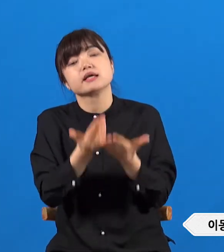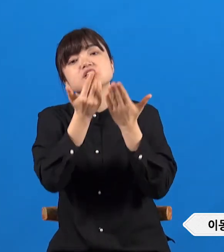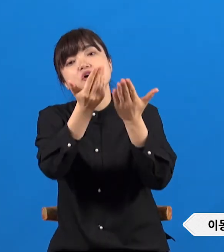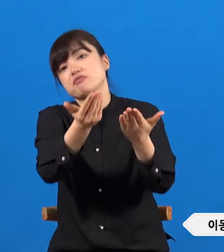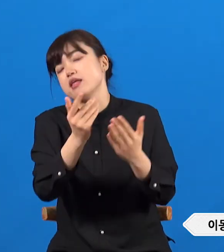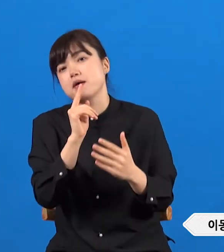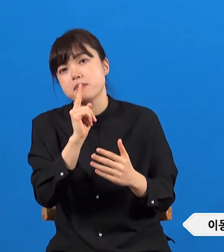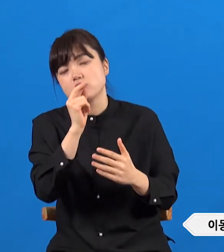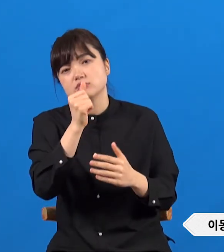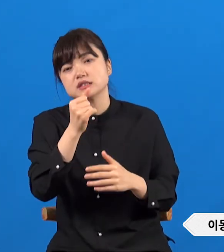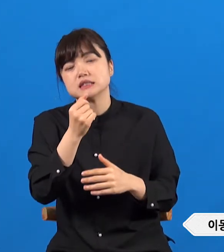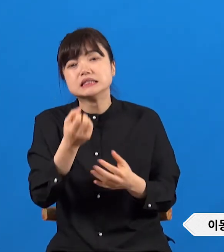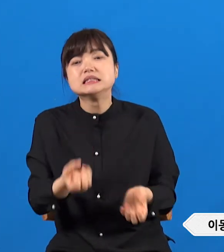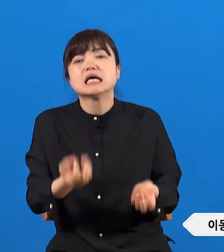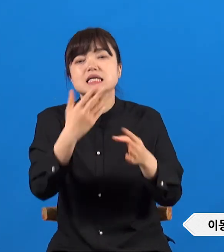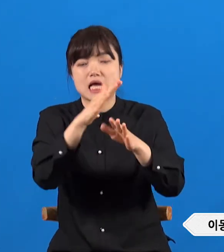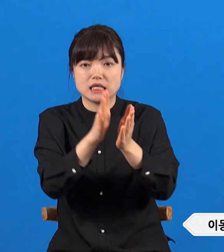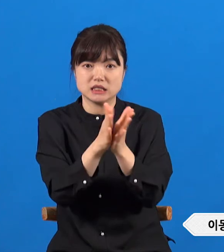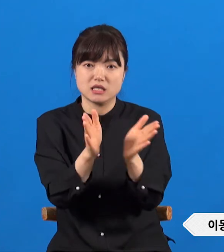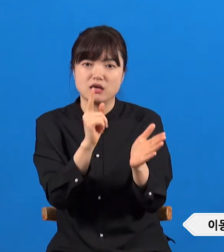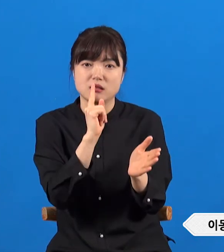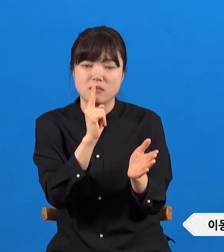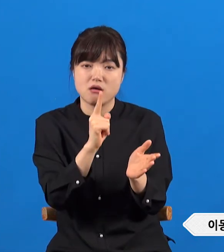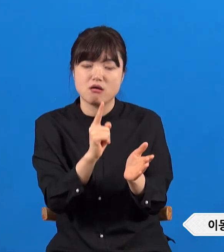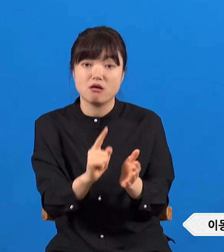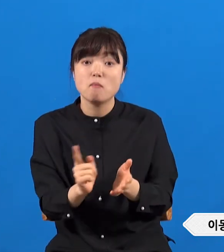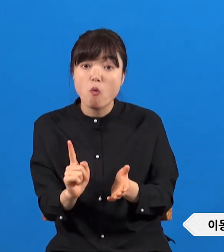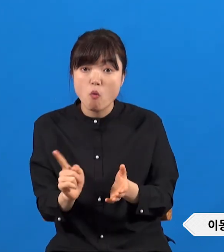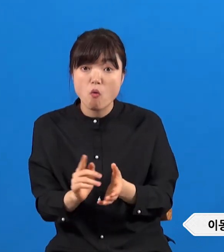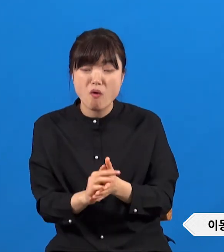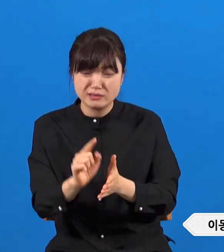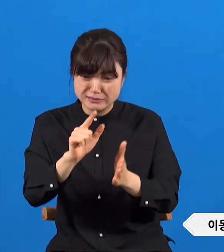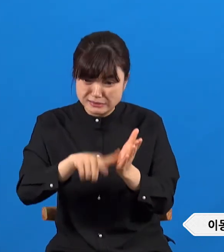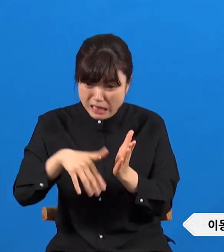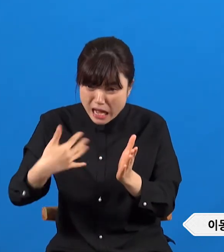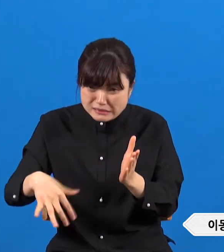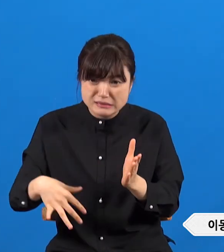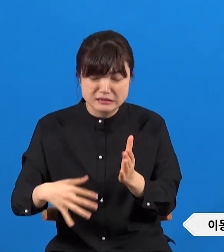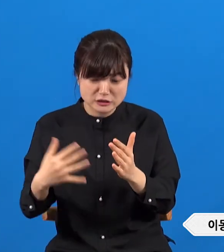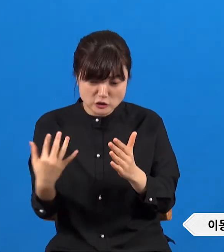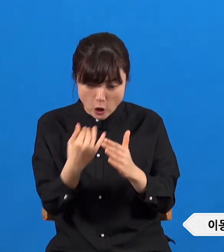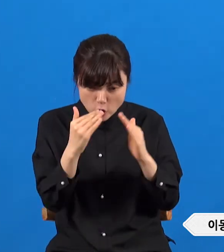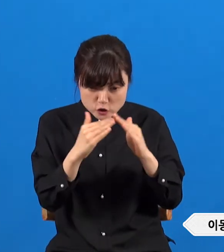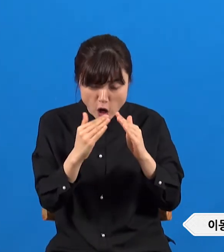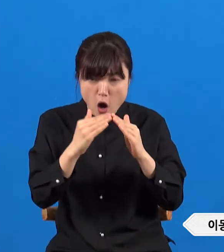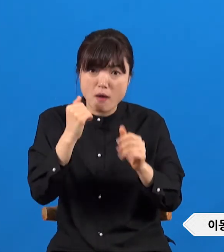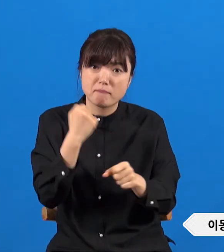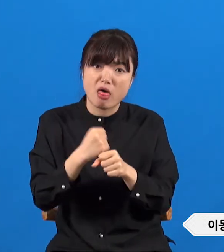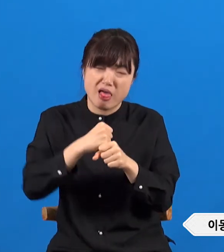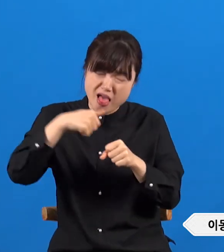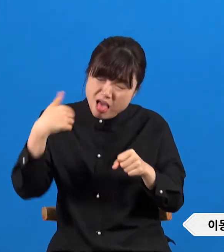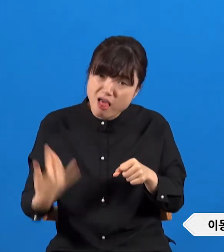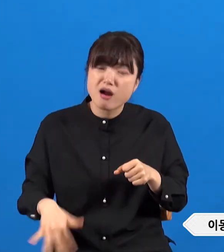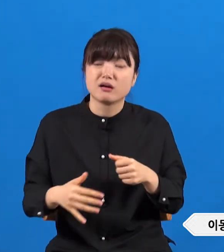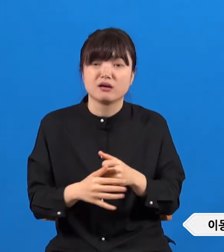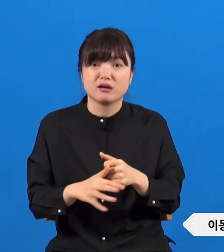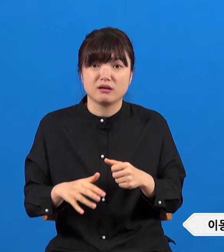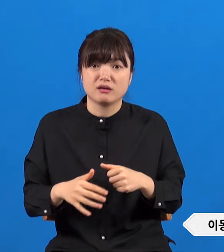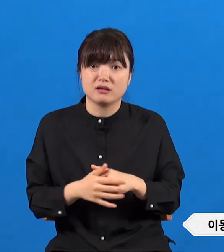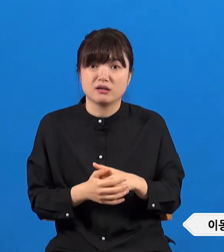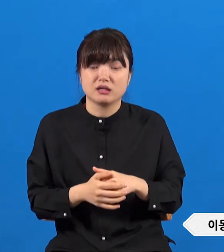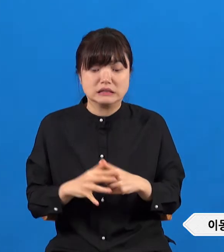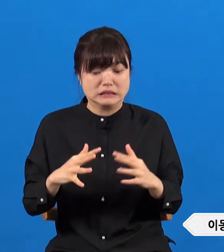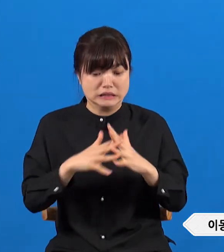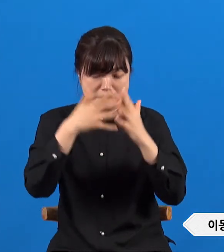제물을 바칠 제사를 시작했다는 것입니다. 여러분, 그때 아직 소위 예루살렘 성전은 완전히